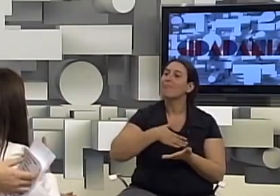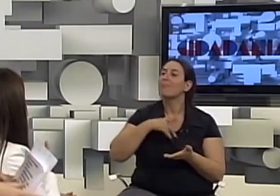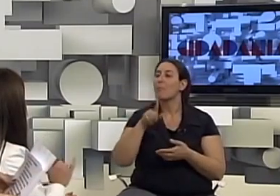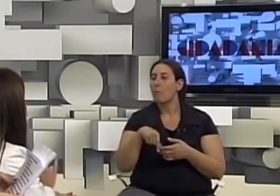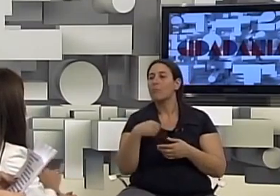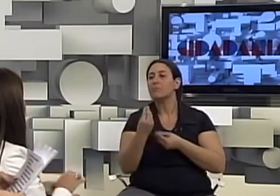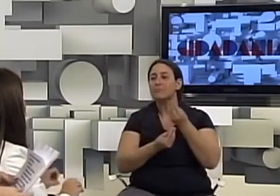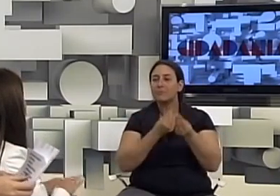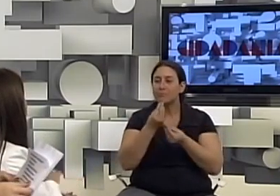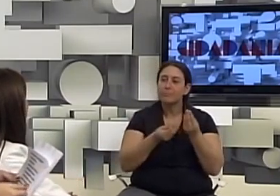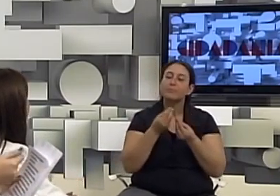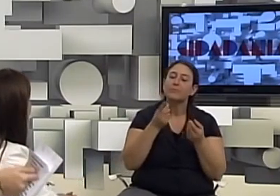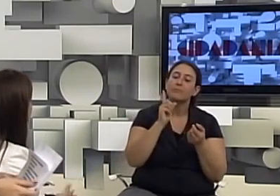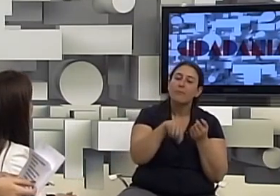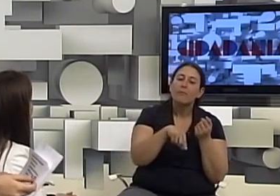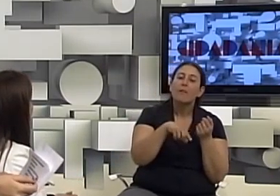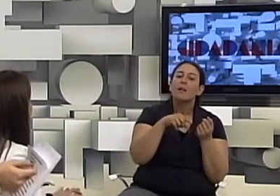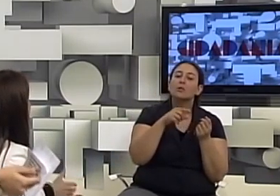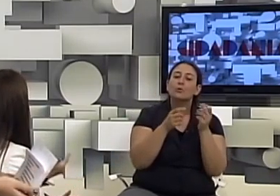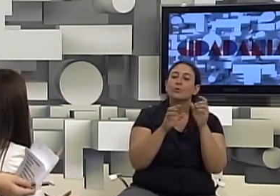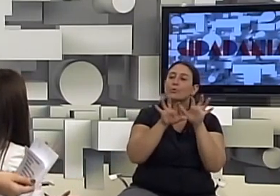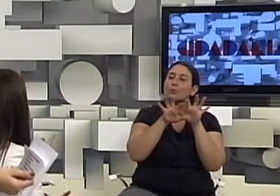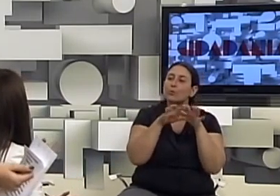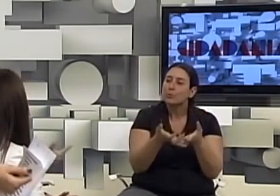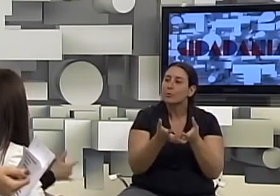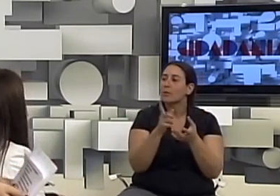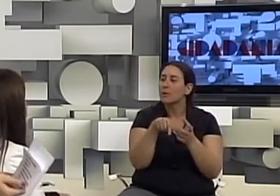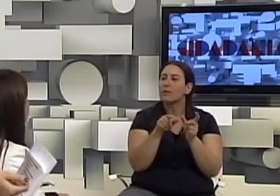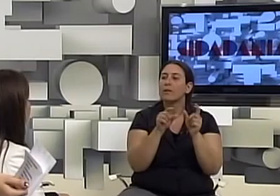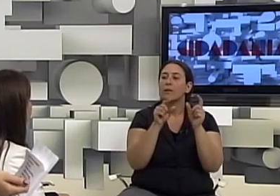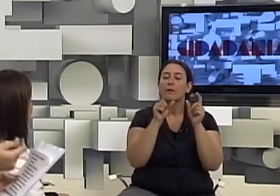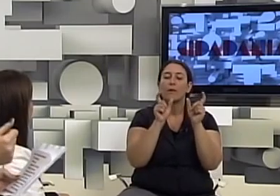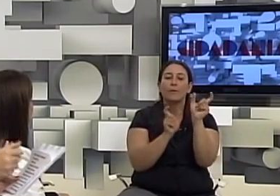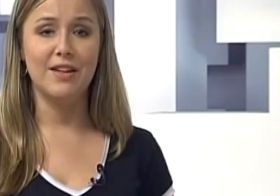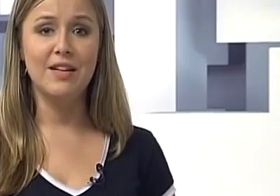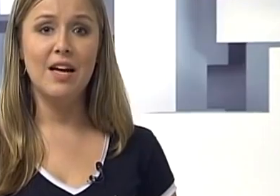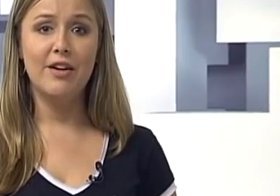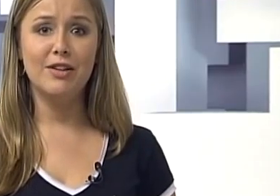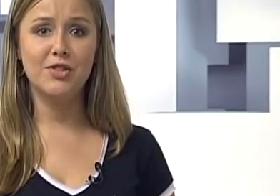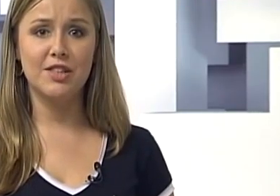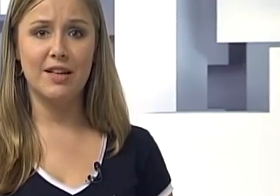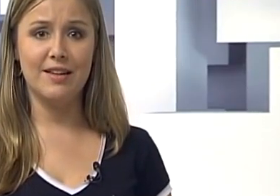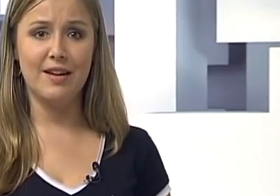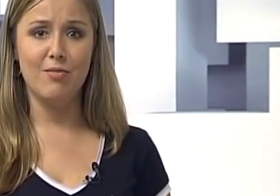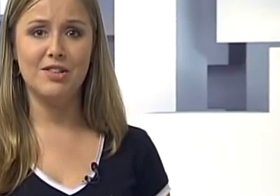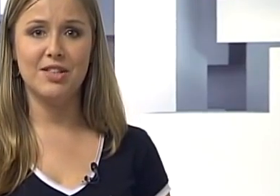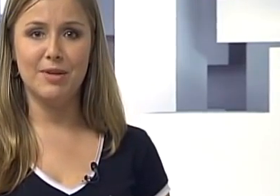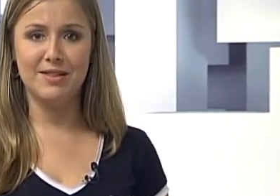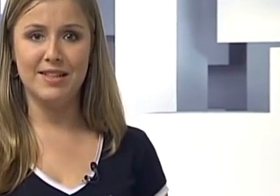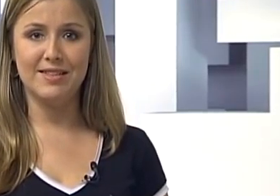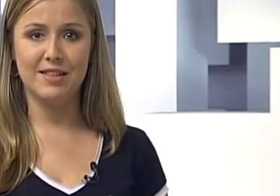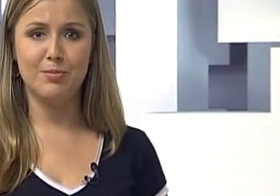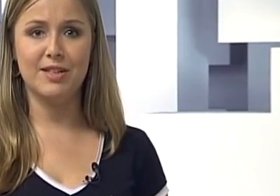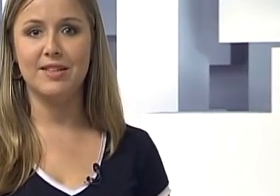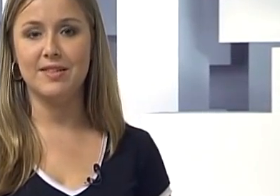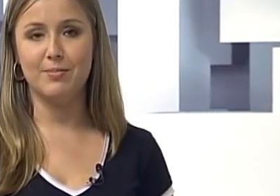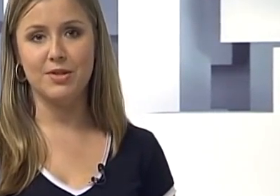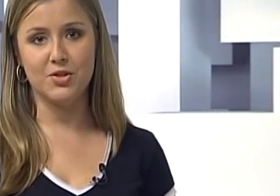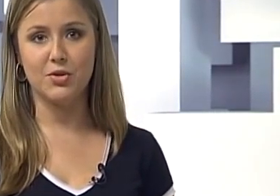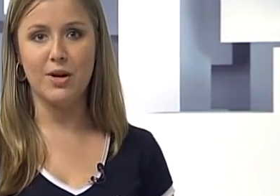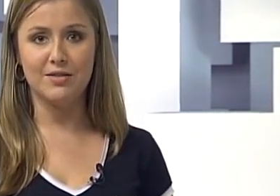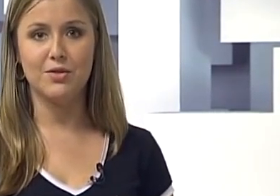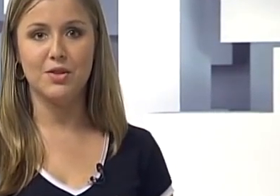se desenvolver essa consciência sobre a estrutura da formação da língua brasileira. Enfim, eu acho que é uma dica bem interessante para